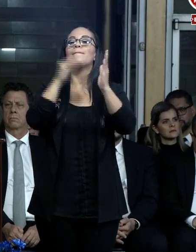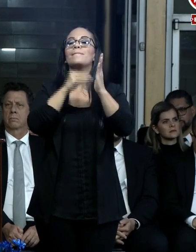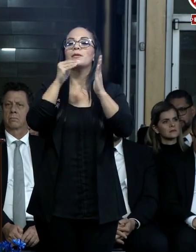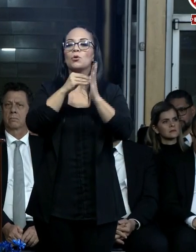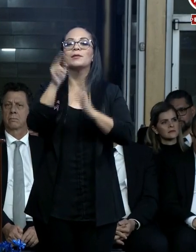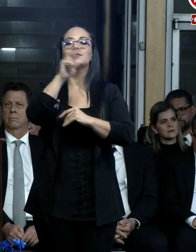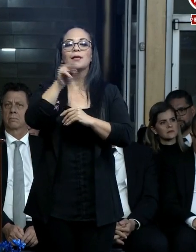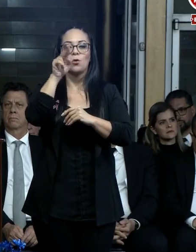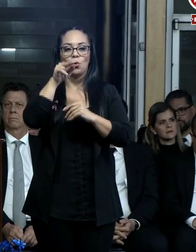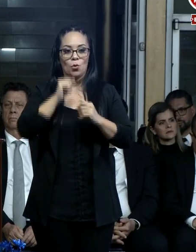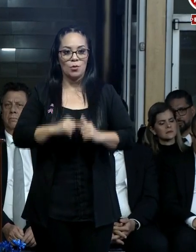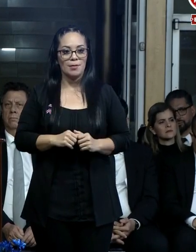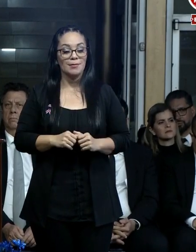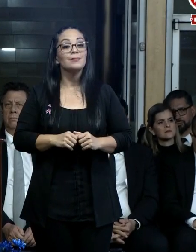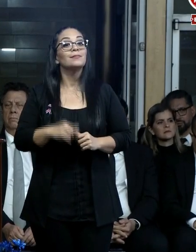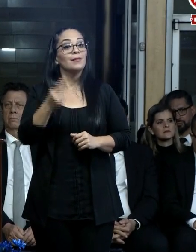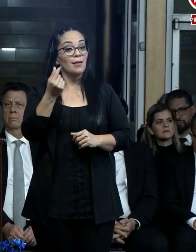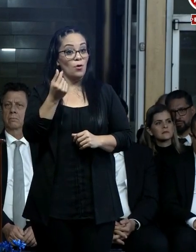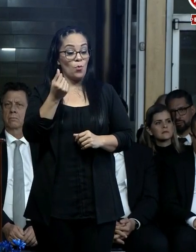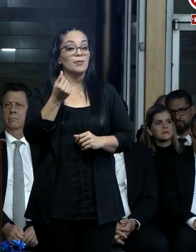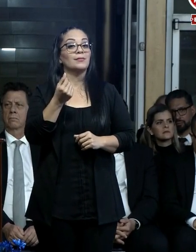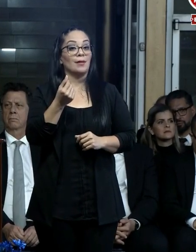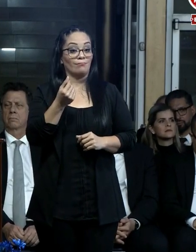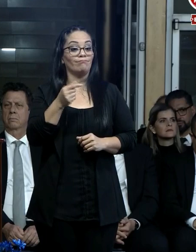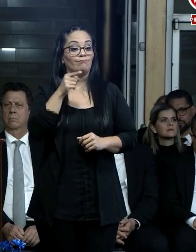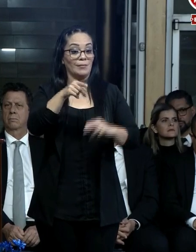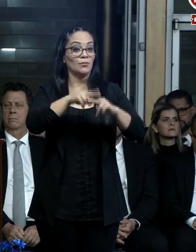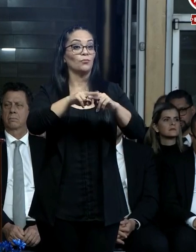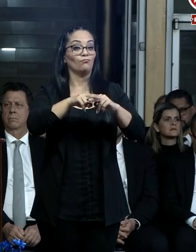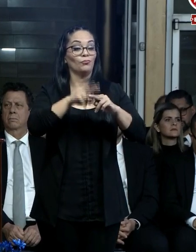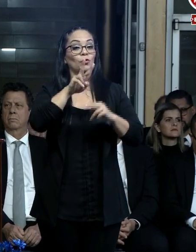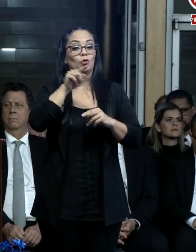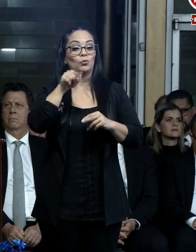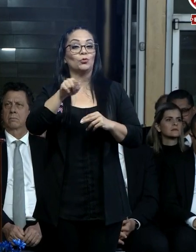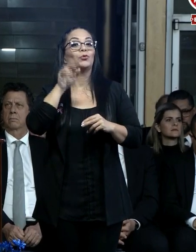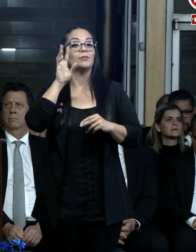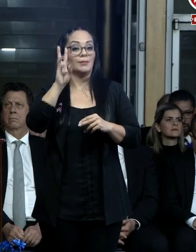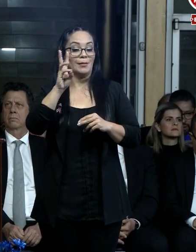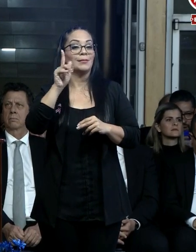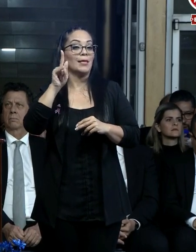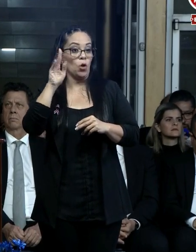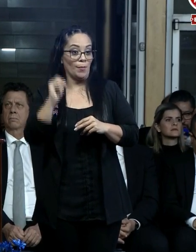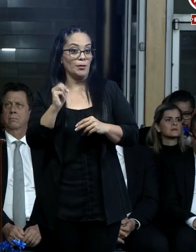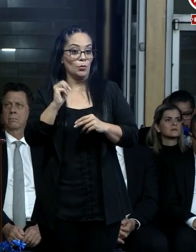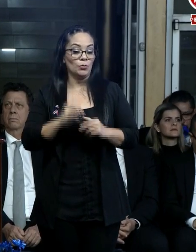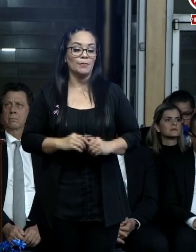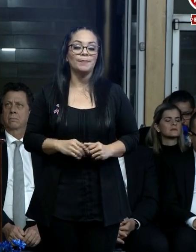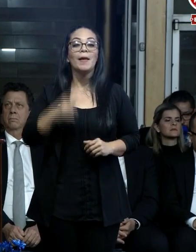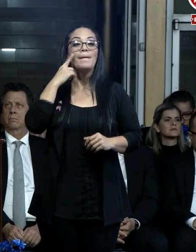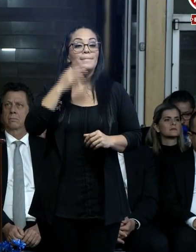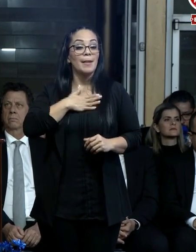de colones que cuestan esos 2.6 kilómetros. Para mí,